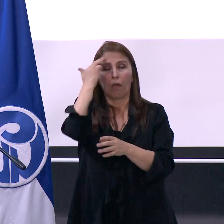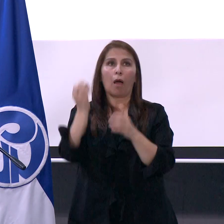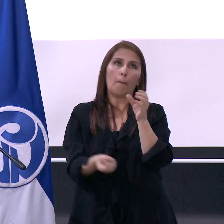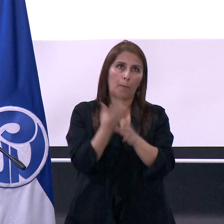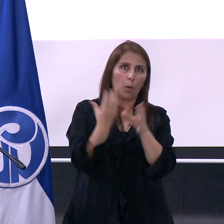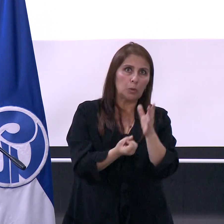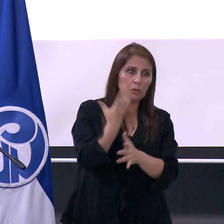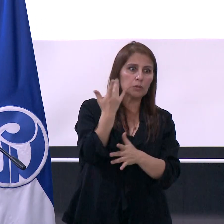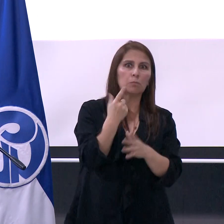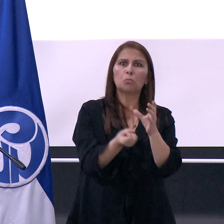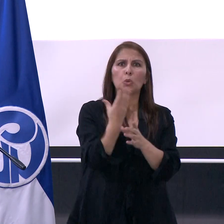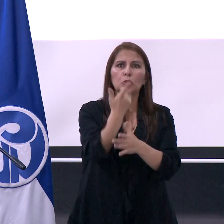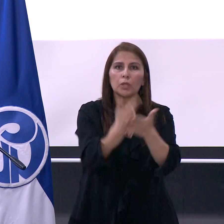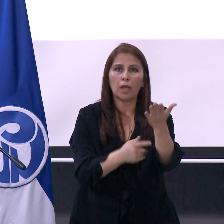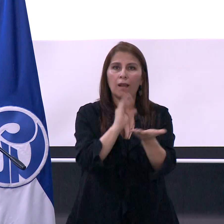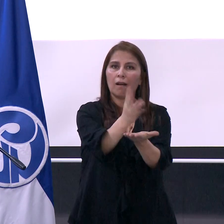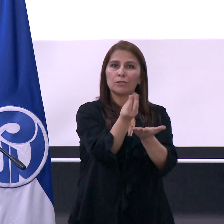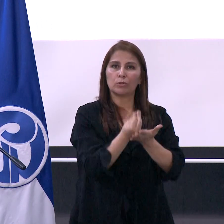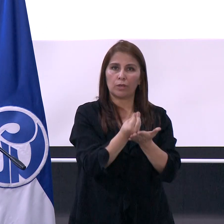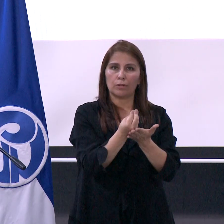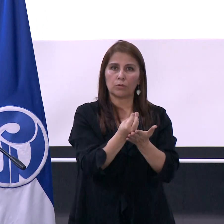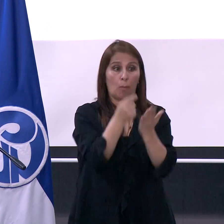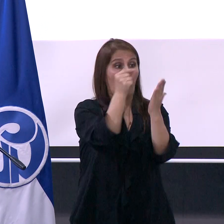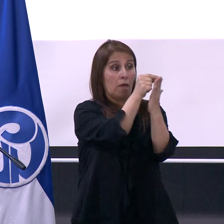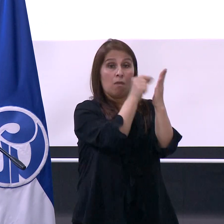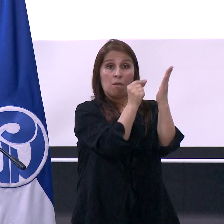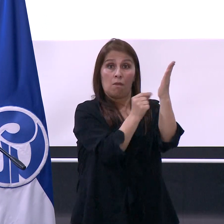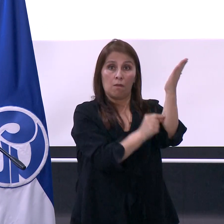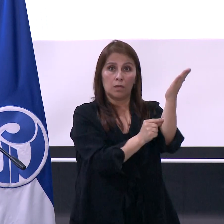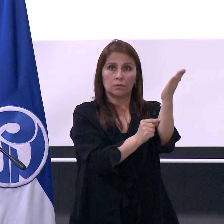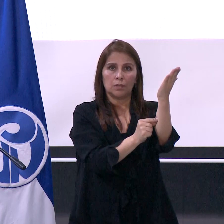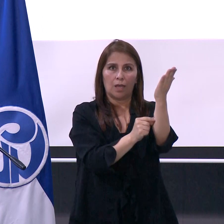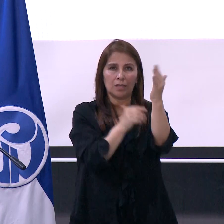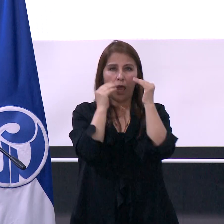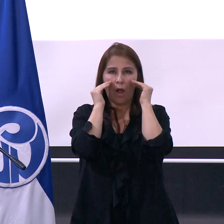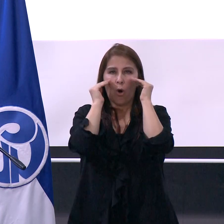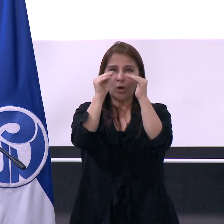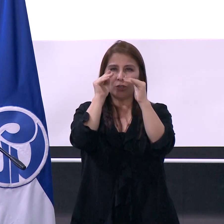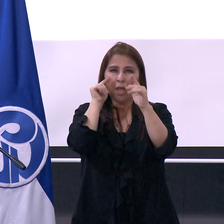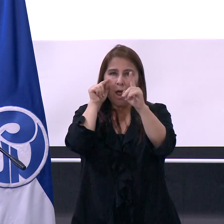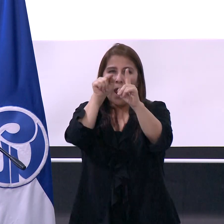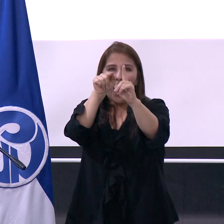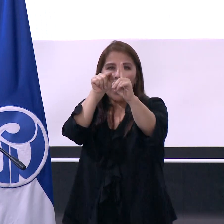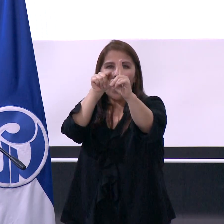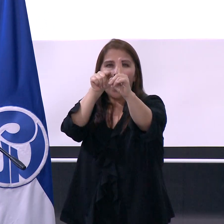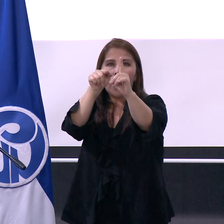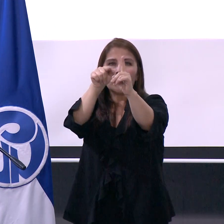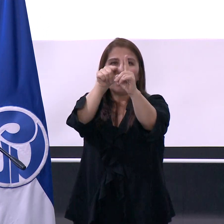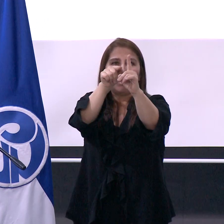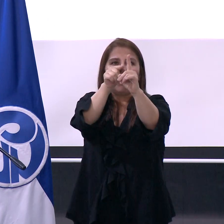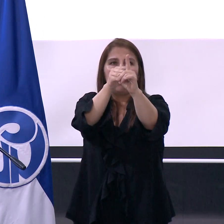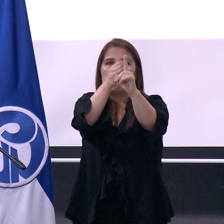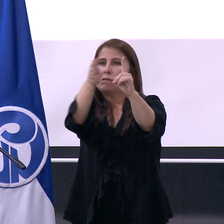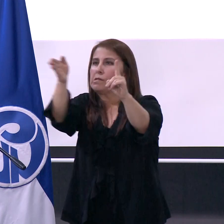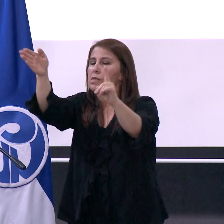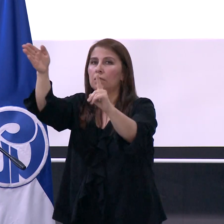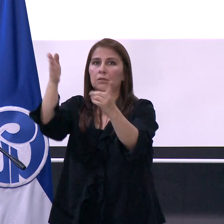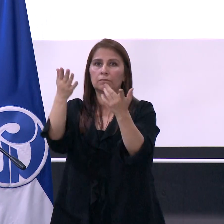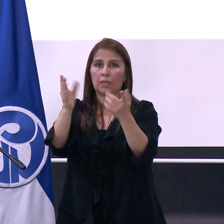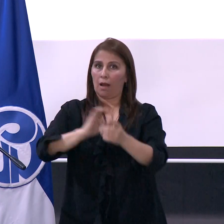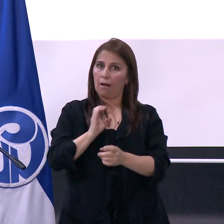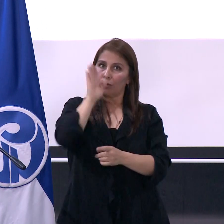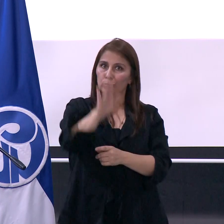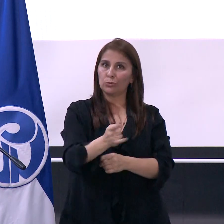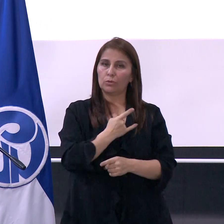por indicadores se está perdiendo el horizonte más importante que ha de caracterizar la idea de universidad que